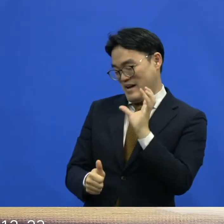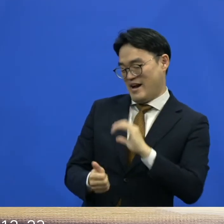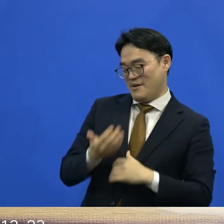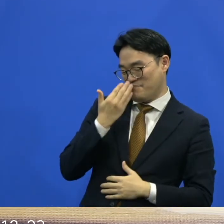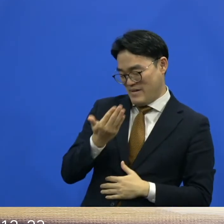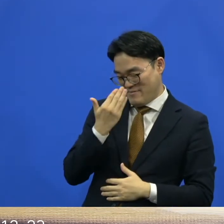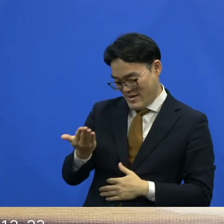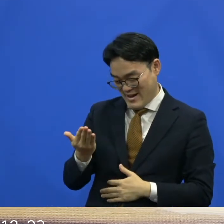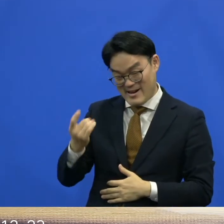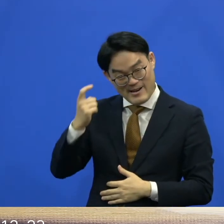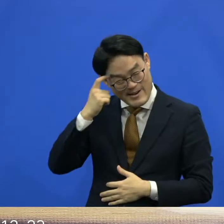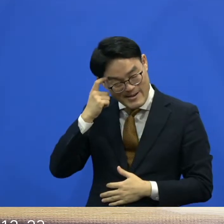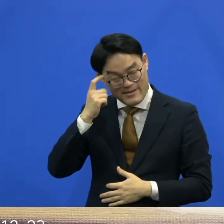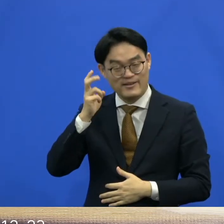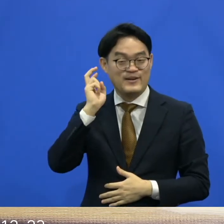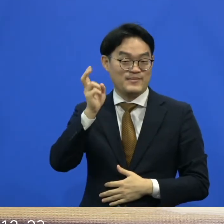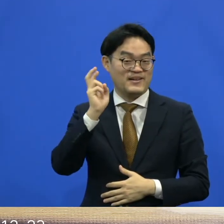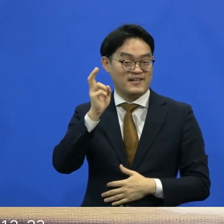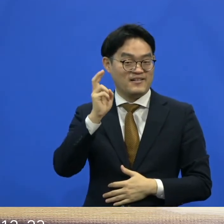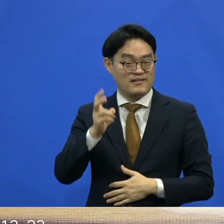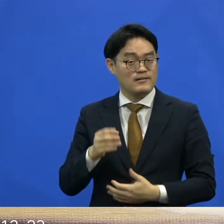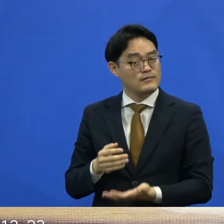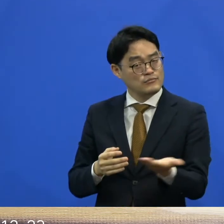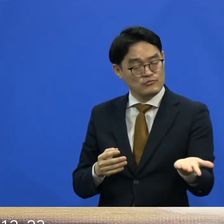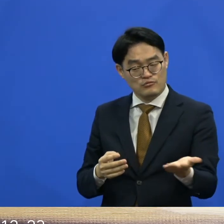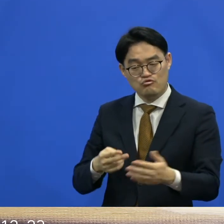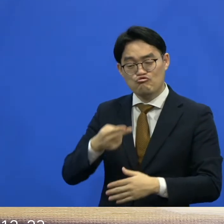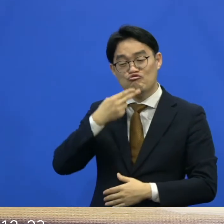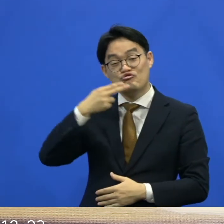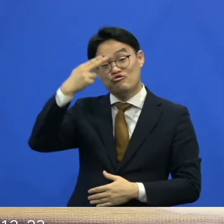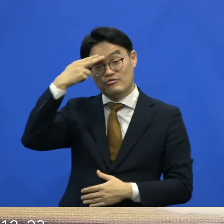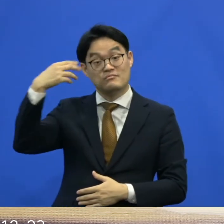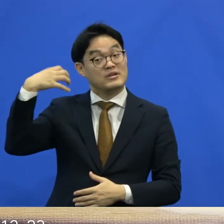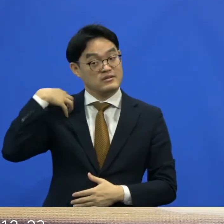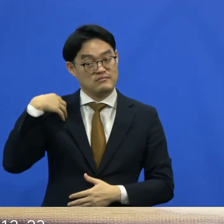자, 분명히 술 맡은 관원장은 요셉의 도움을 입었습니다.